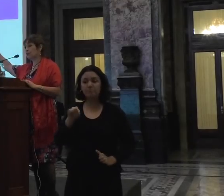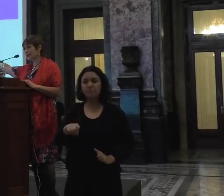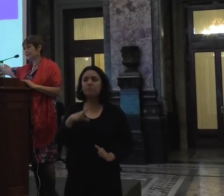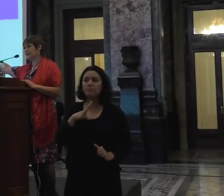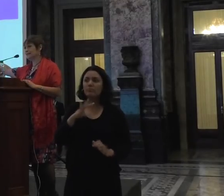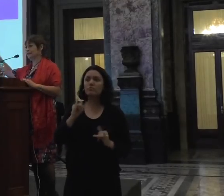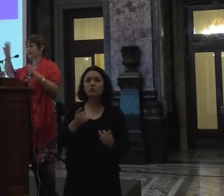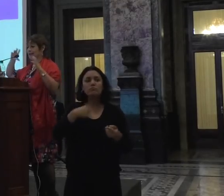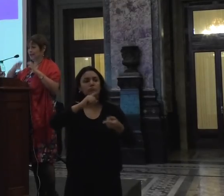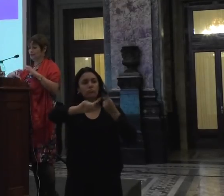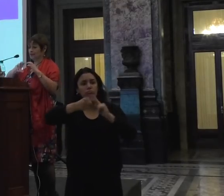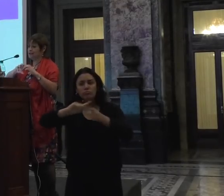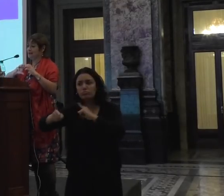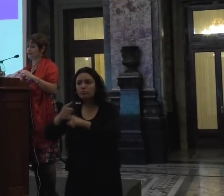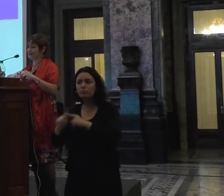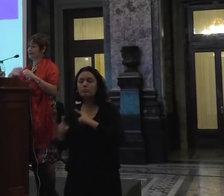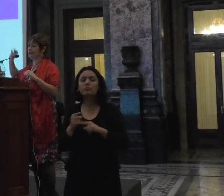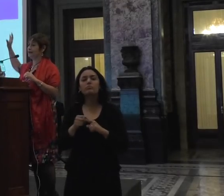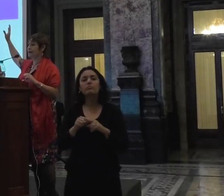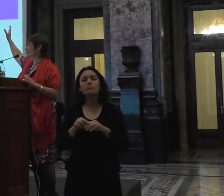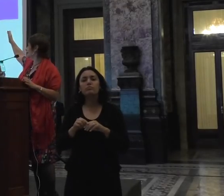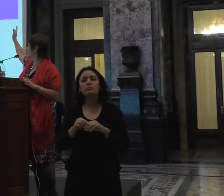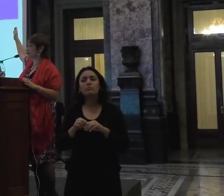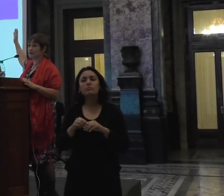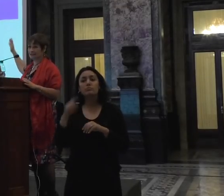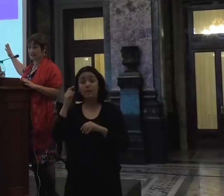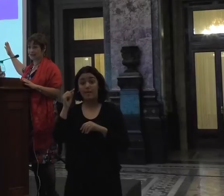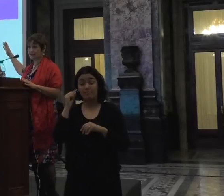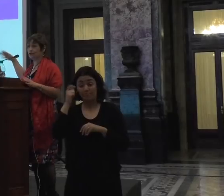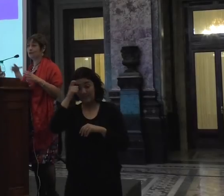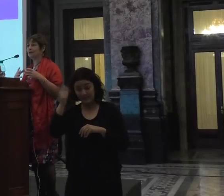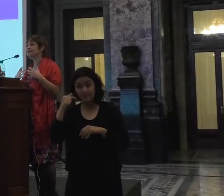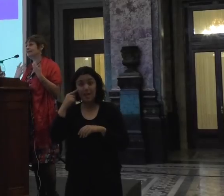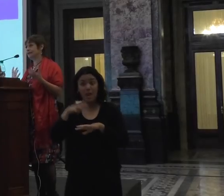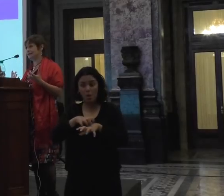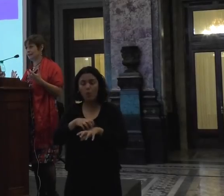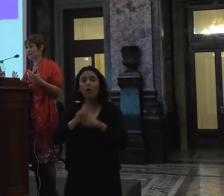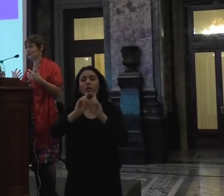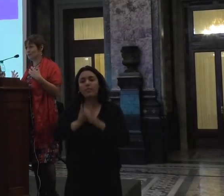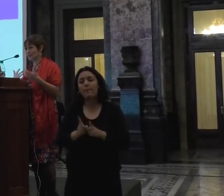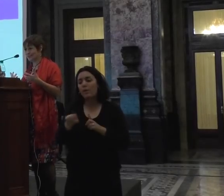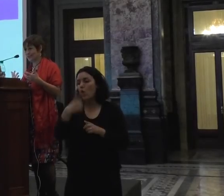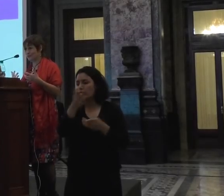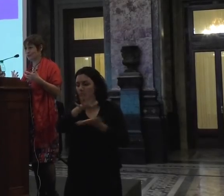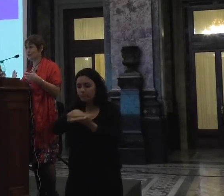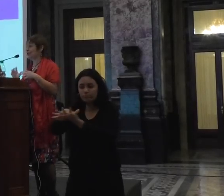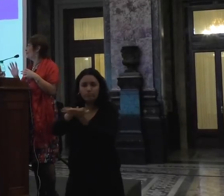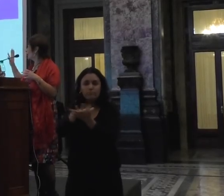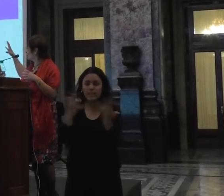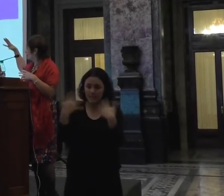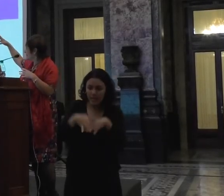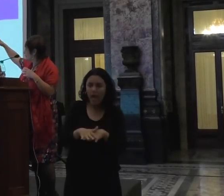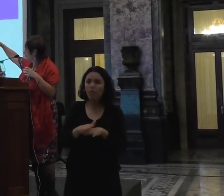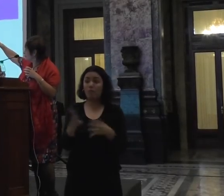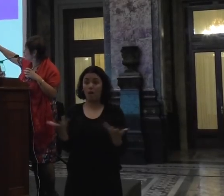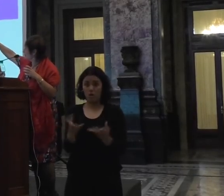crear puentes entre la neurociencia cognitiva y estas otras áreas. Todavía no están tan integrados como quisiéramos, por